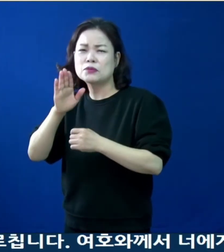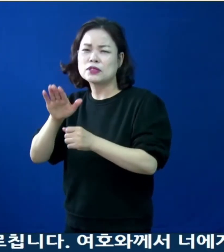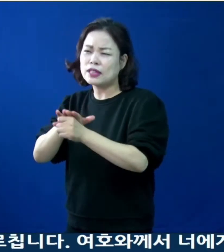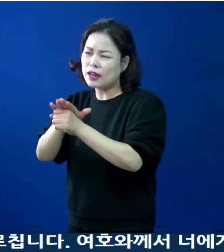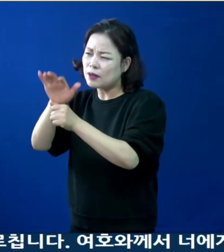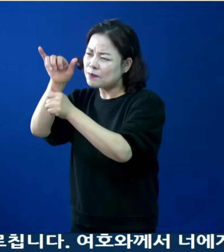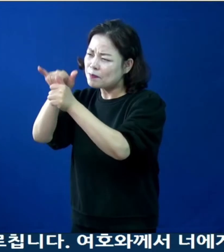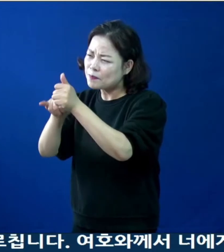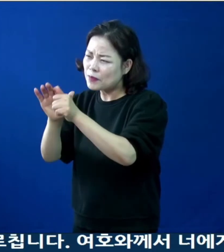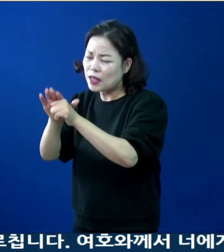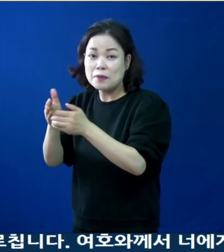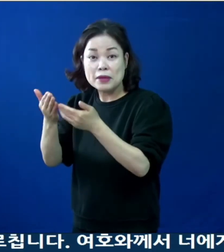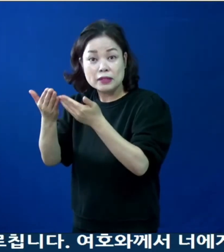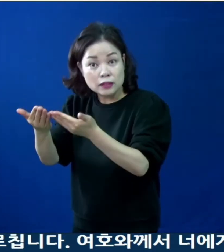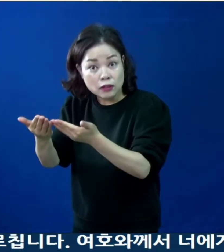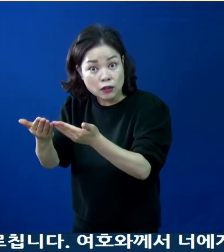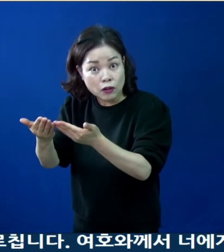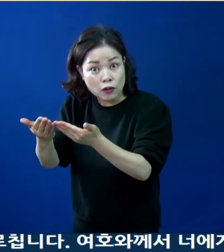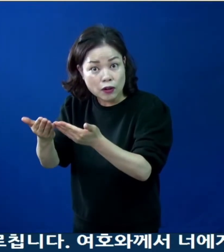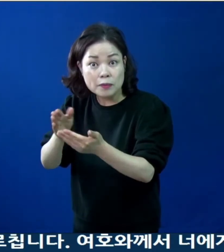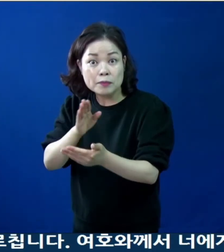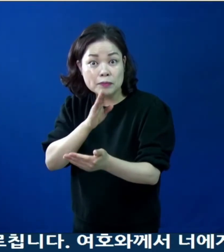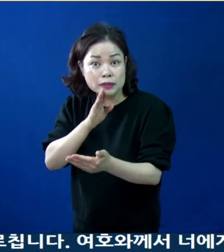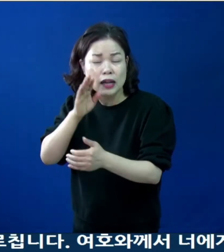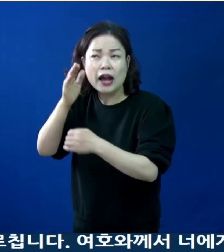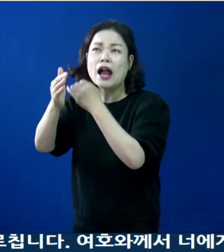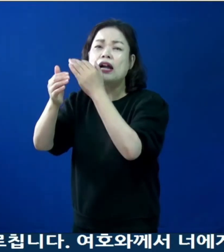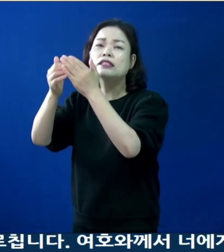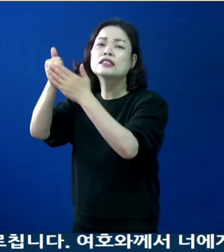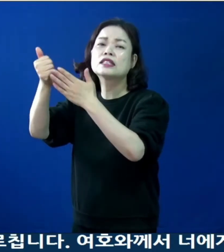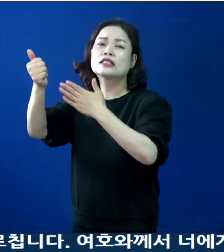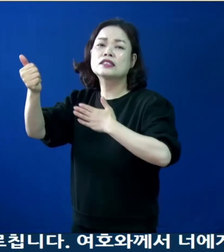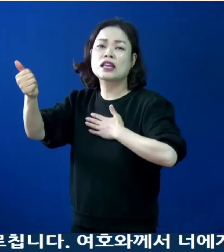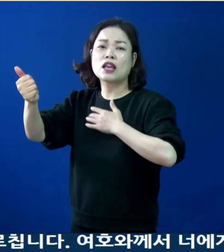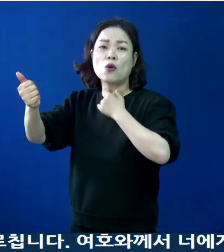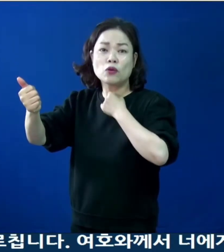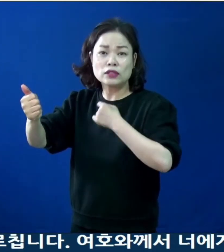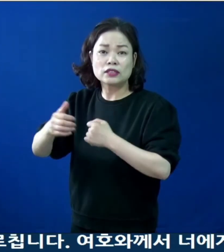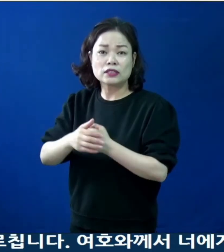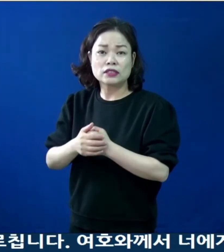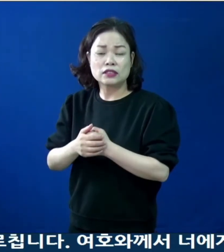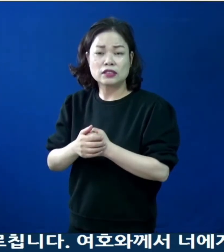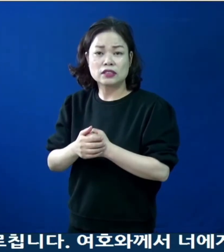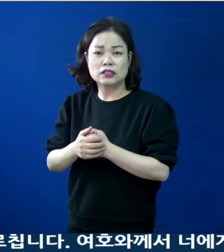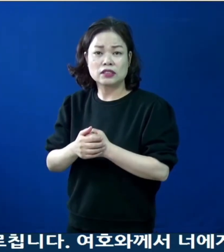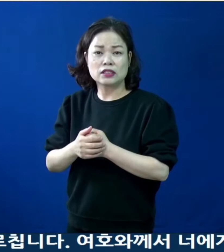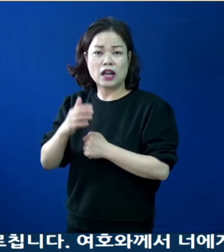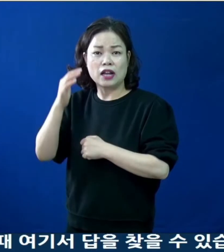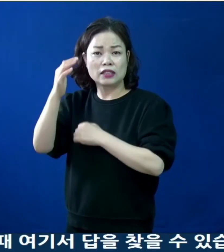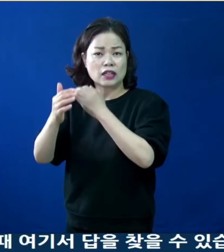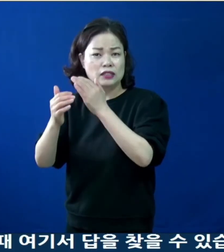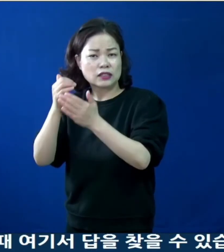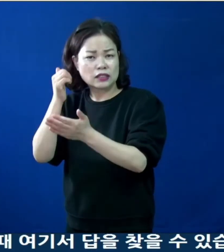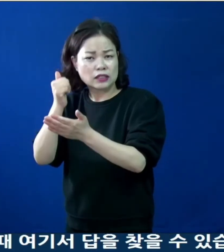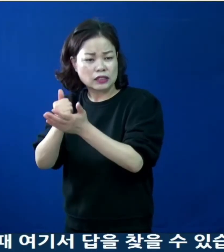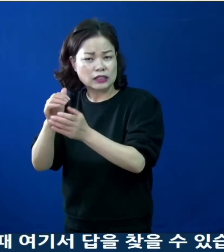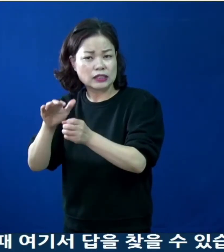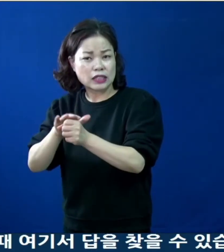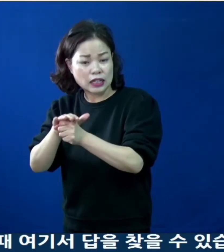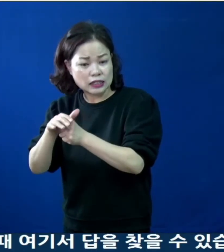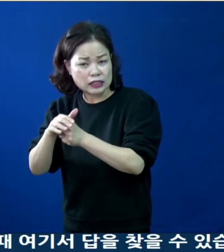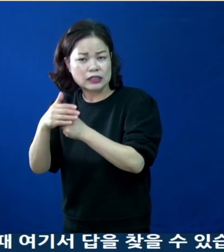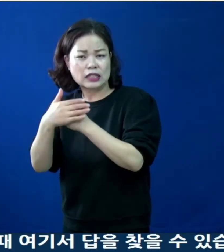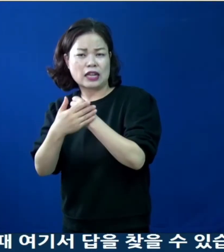사랑하고 섬기고 예배하는 것입니다. 그렇습니다. 하나님께서 내게 원하시는 것은 우리에게 베푸신 그 사랑을